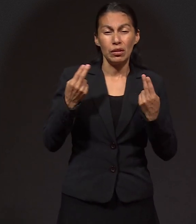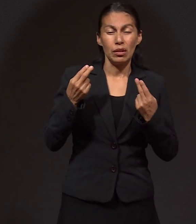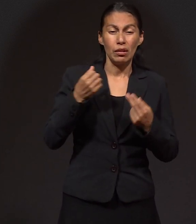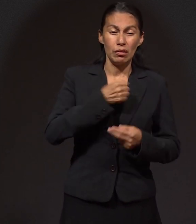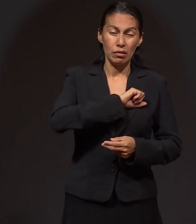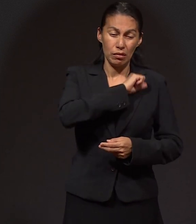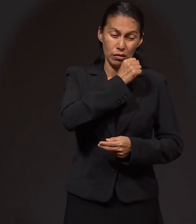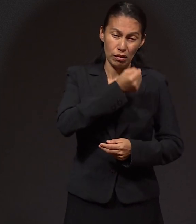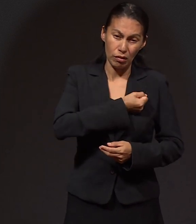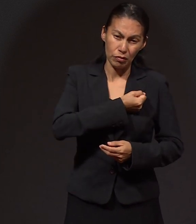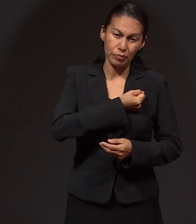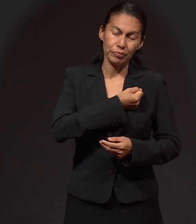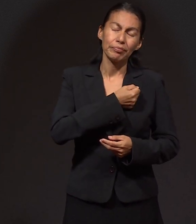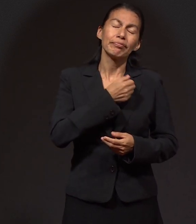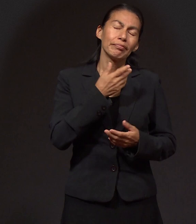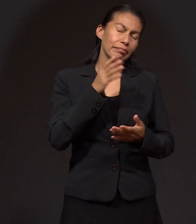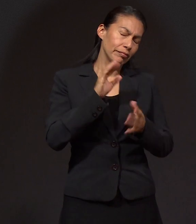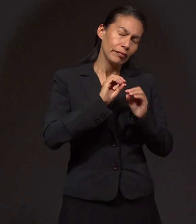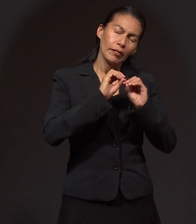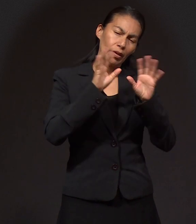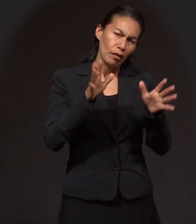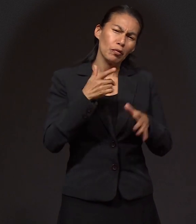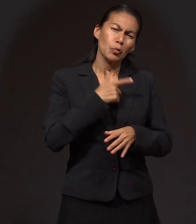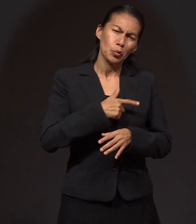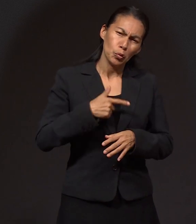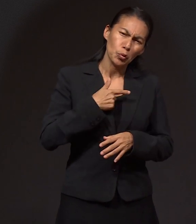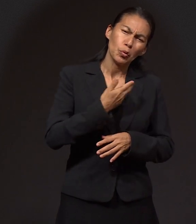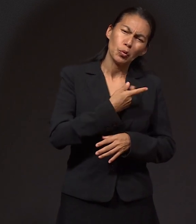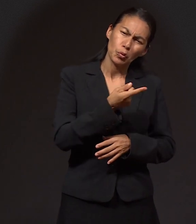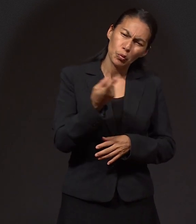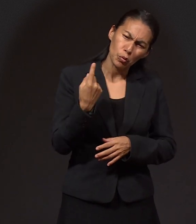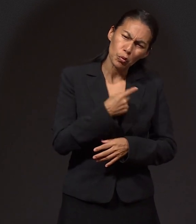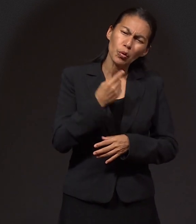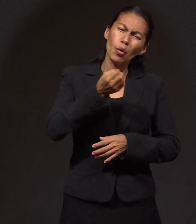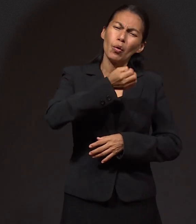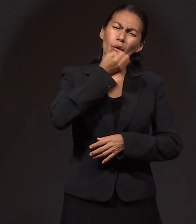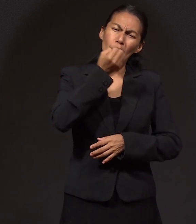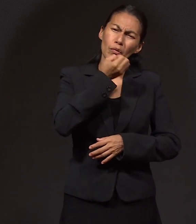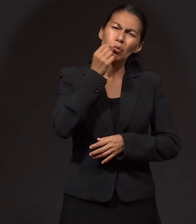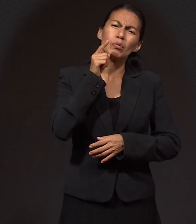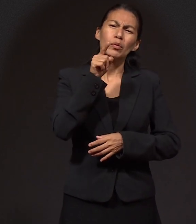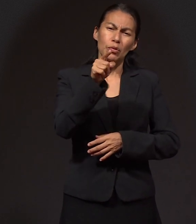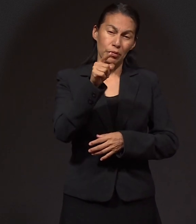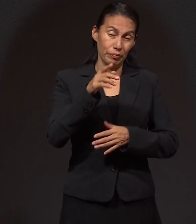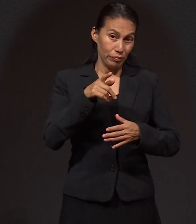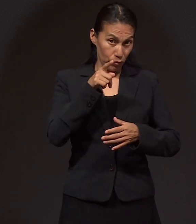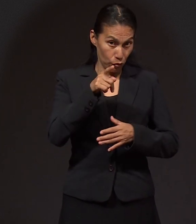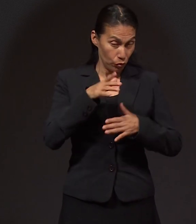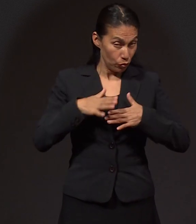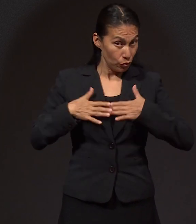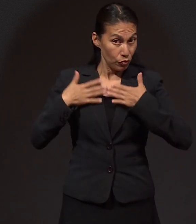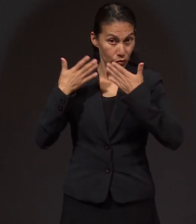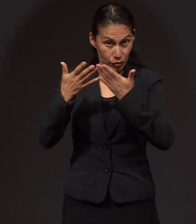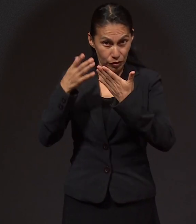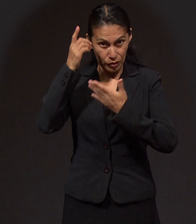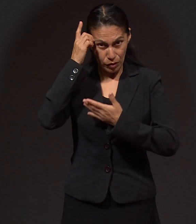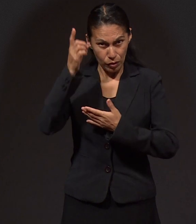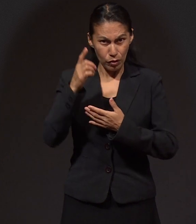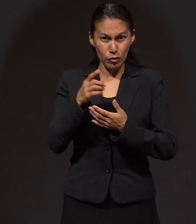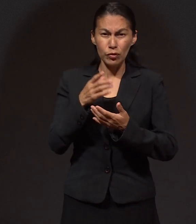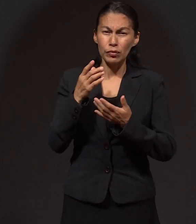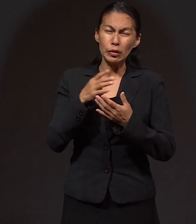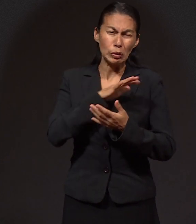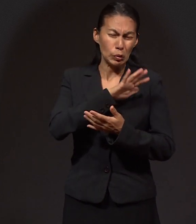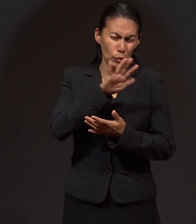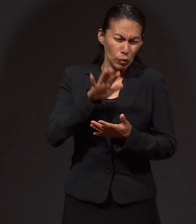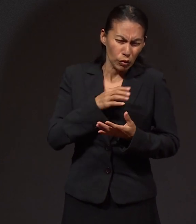necesitan el milagro de sanidad. Amén. Lou López, estaremos orando por ti. Y confía